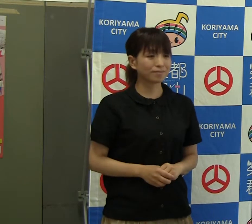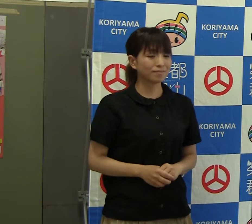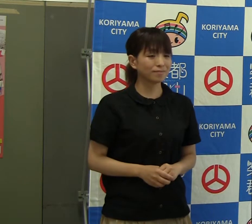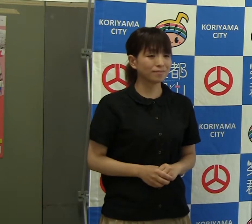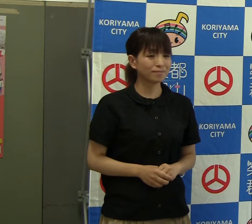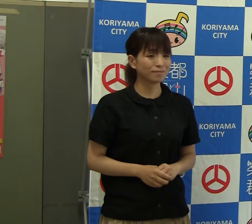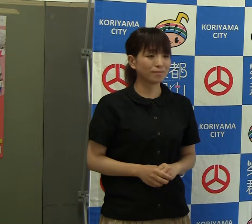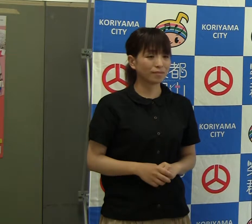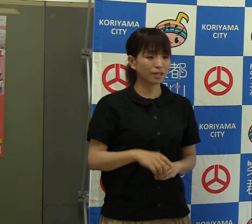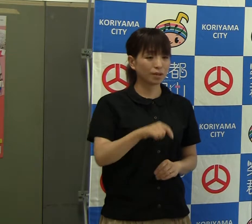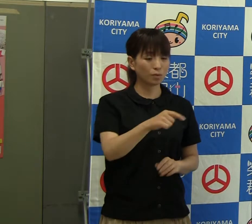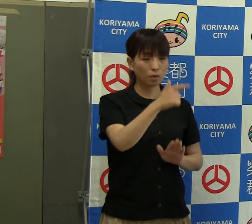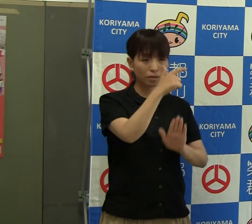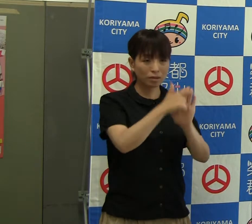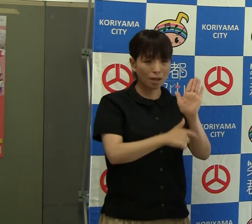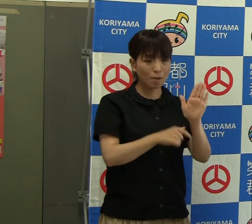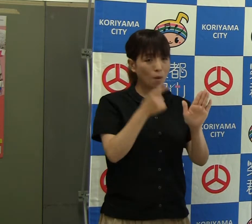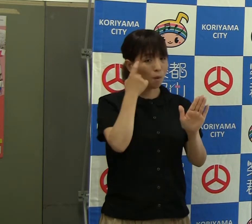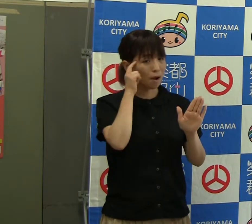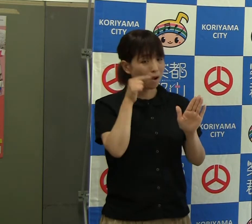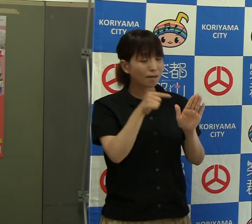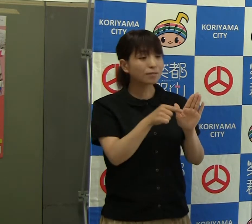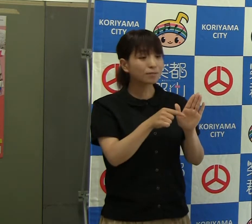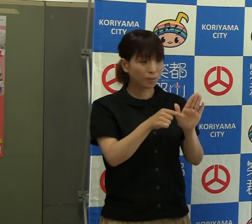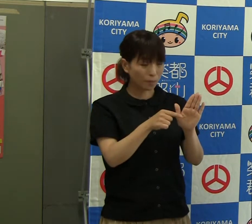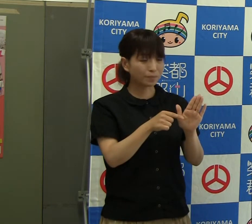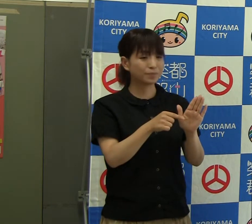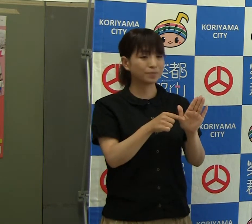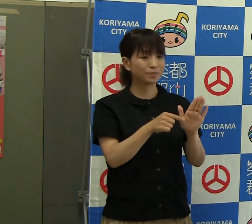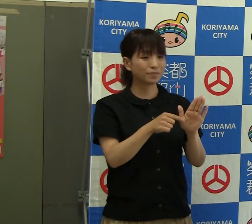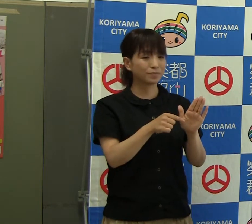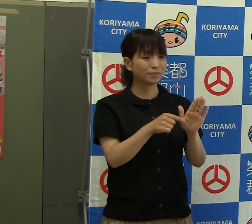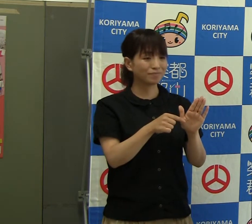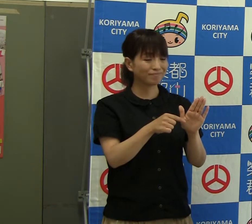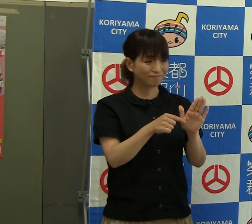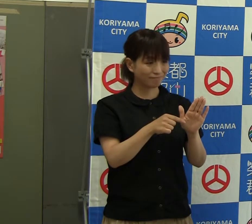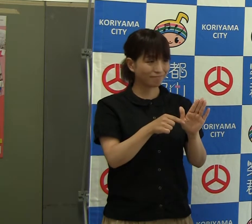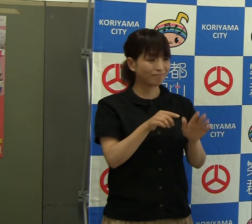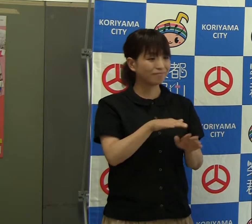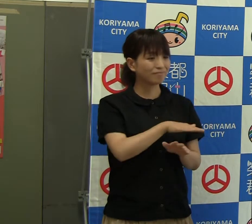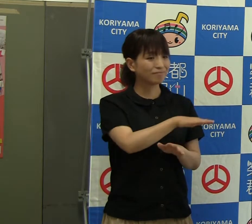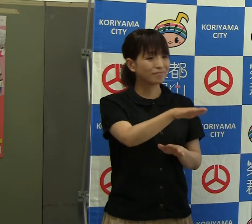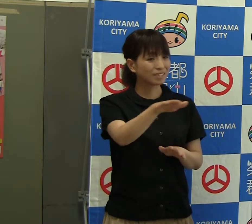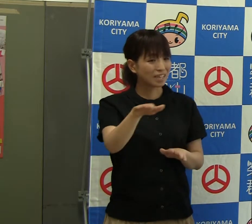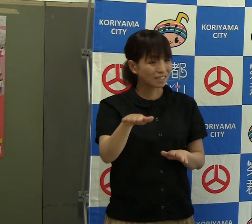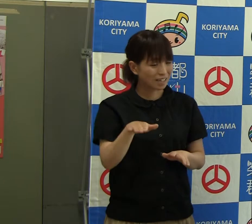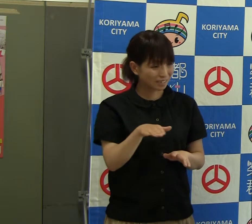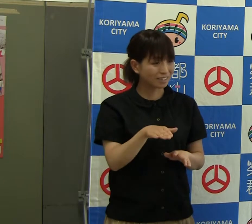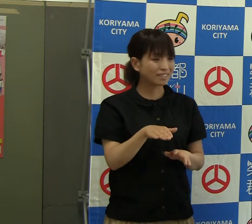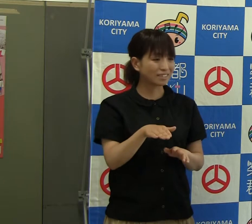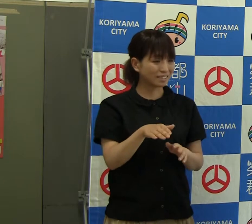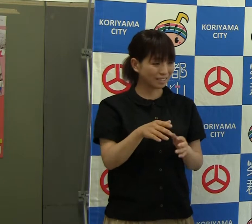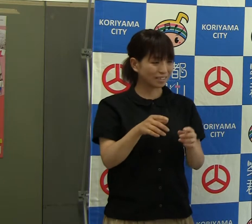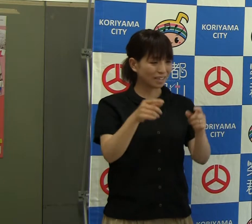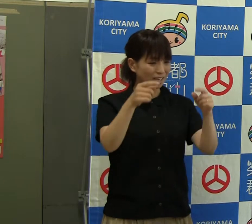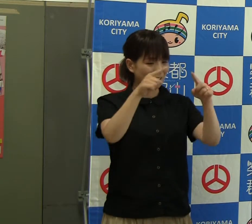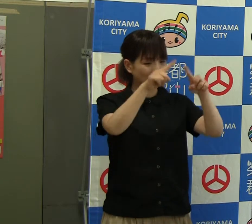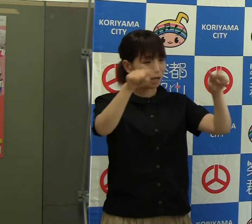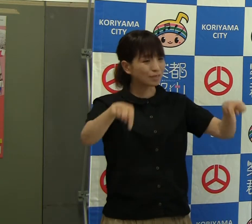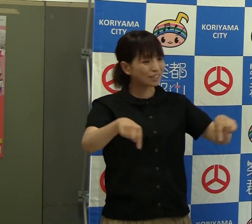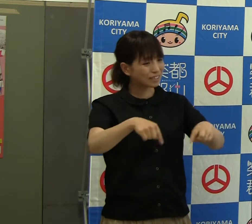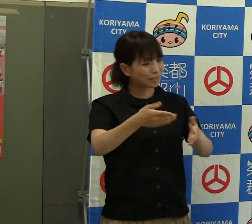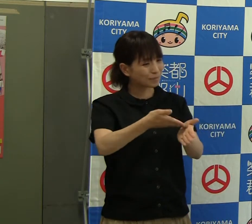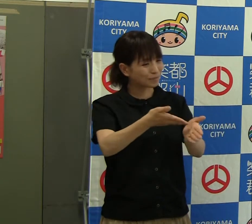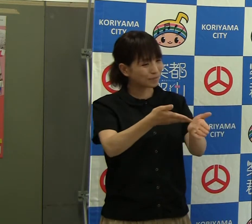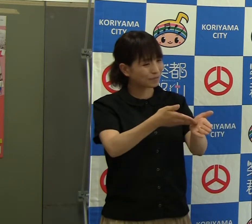このテーマの趣旨からしまして、紙でですね、皆さんに説明するように、実際どんな